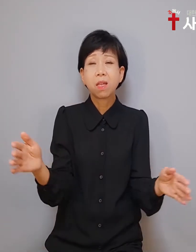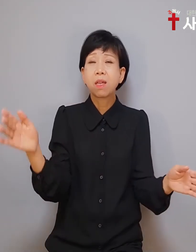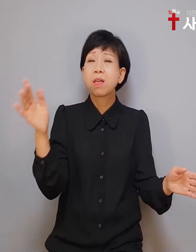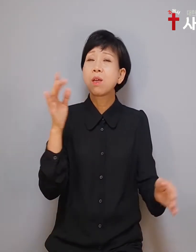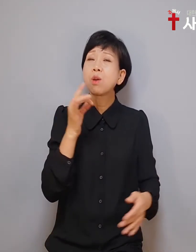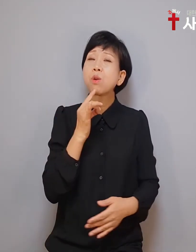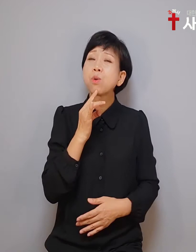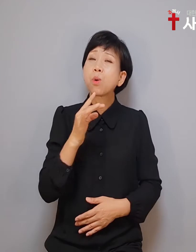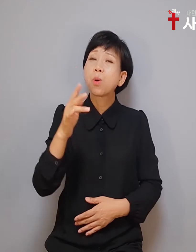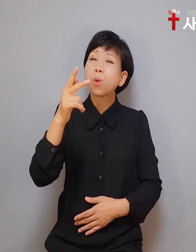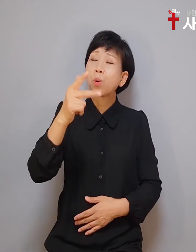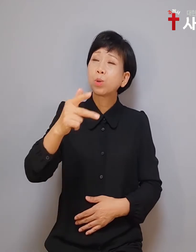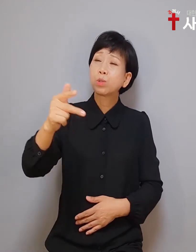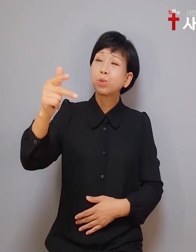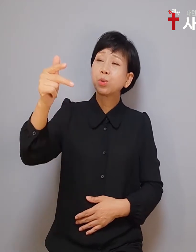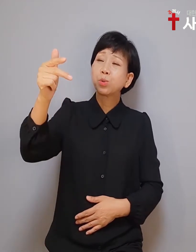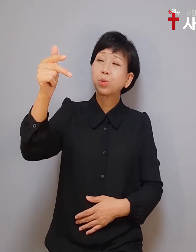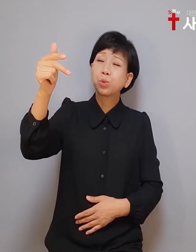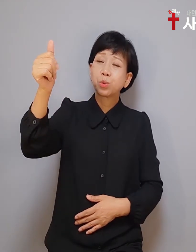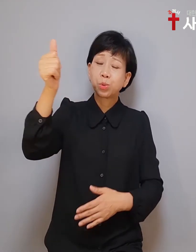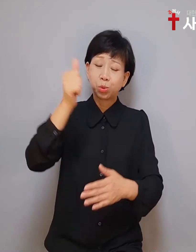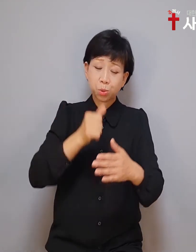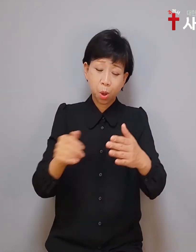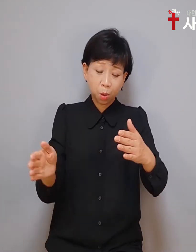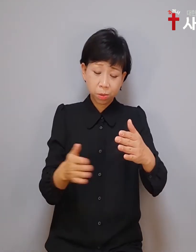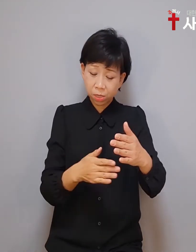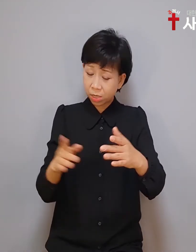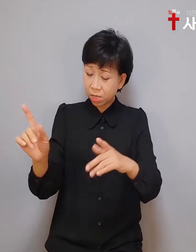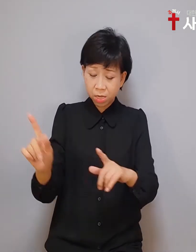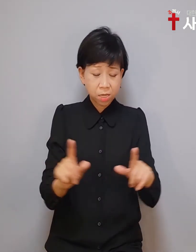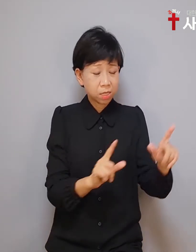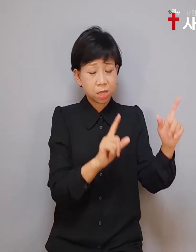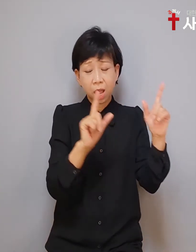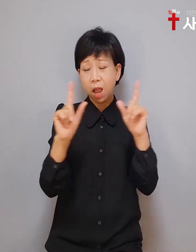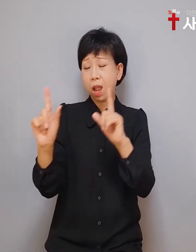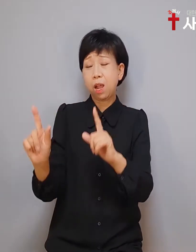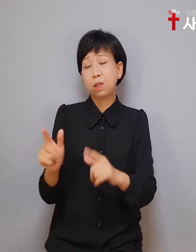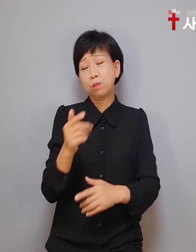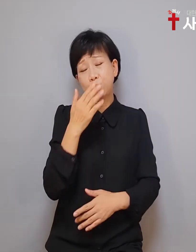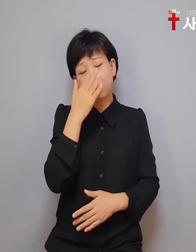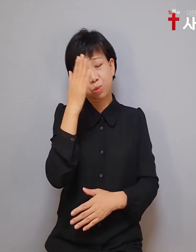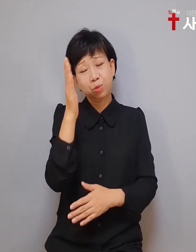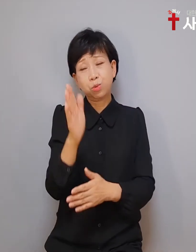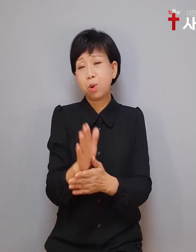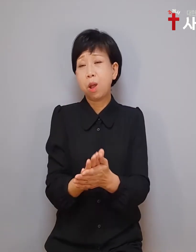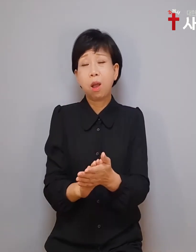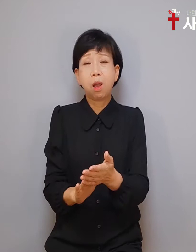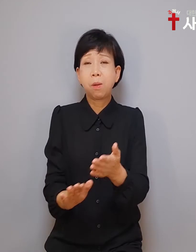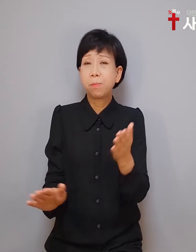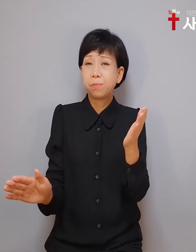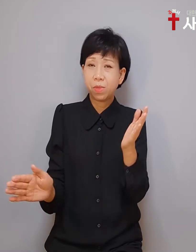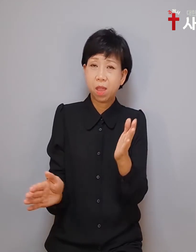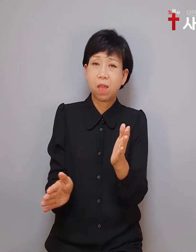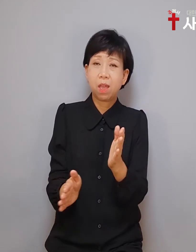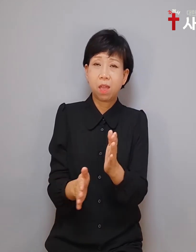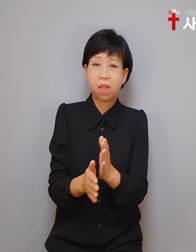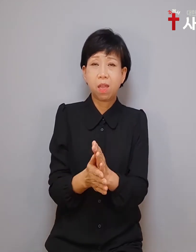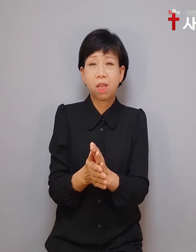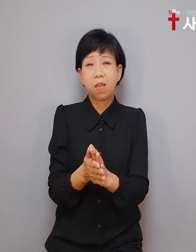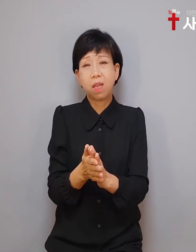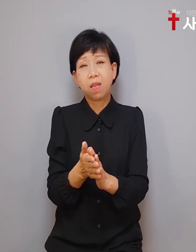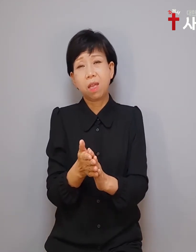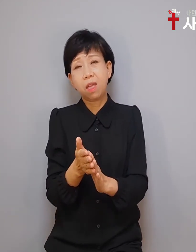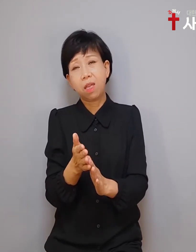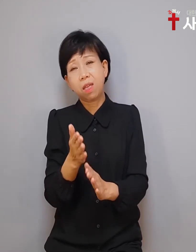없네 오 주 없인 살 감사하신 하나님, 에베네셀